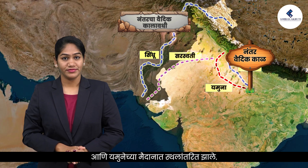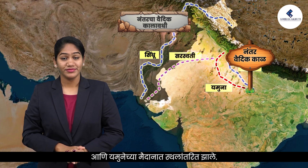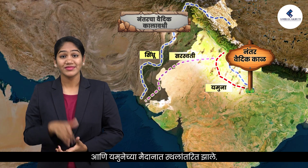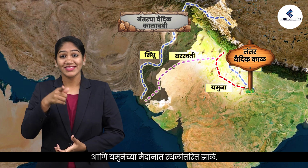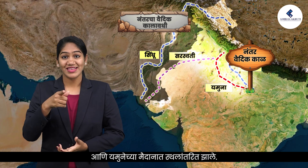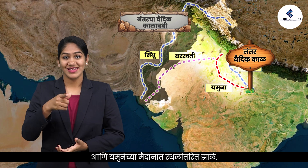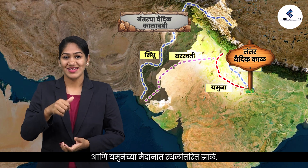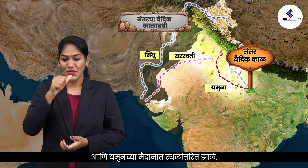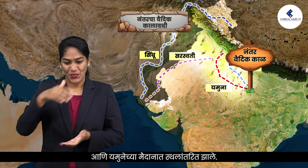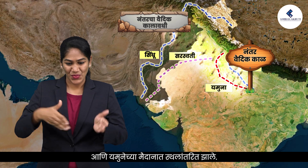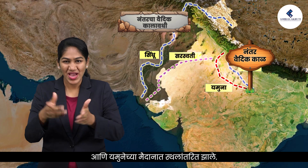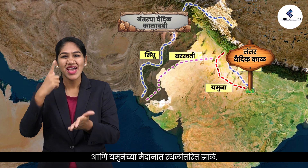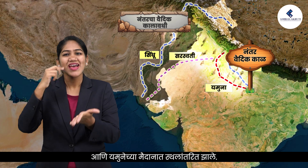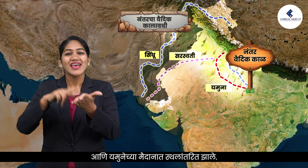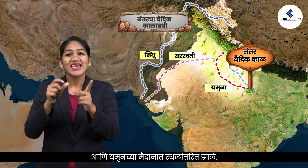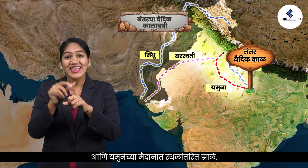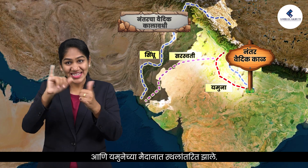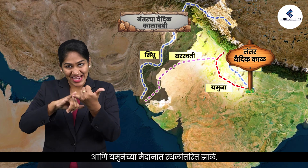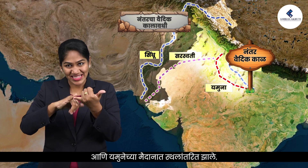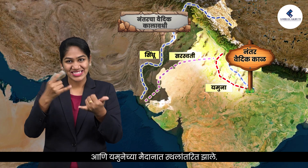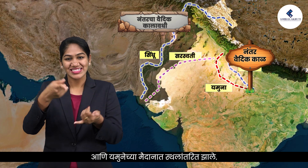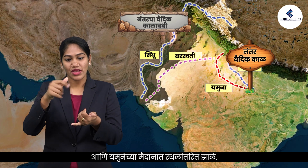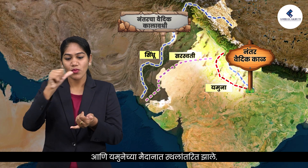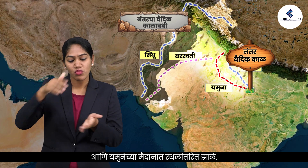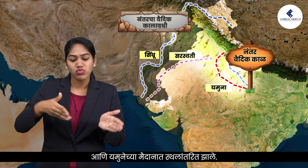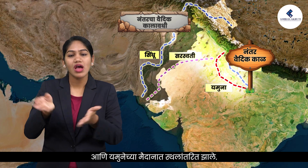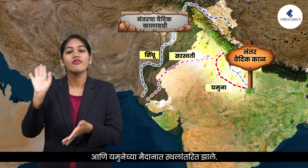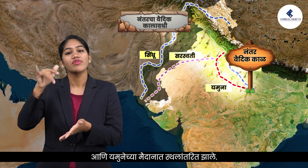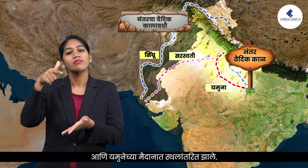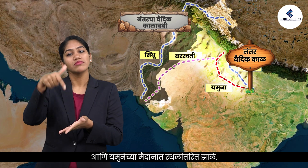आणि यमुनेच्या मैदानात स्थलांतरित झाले.